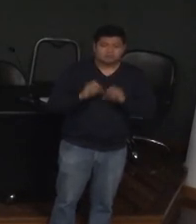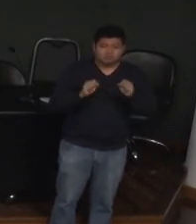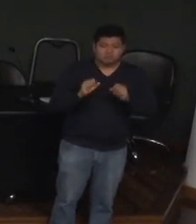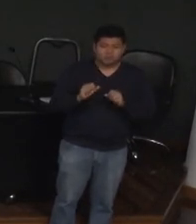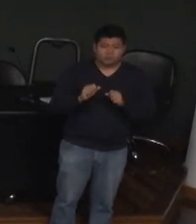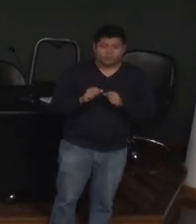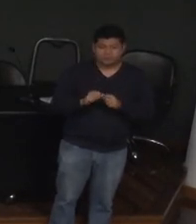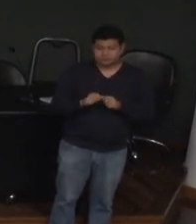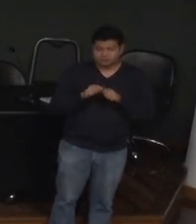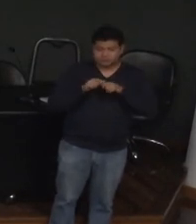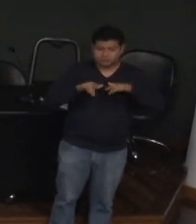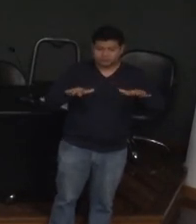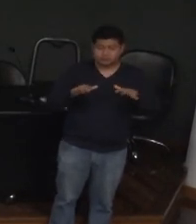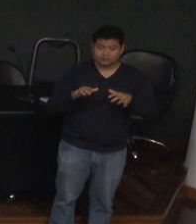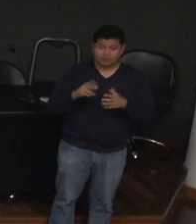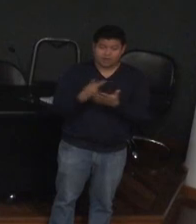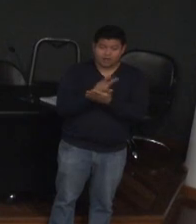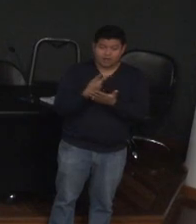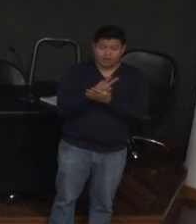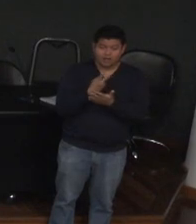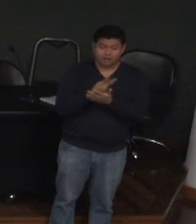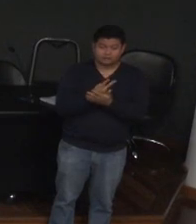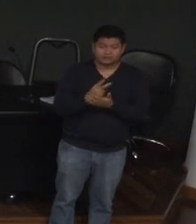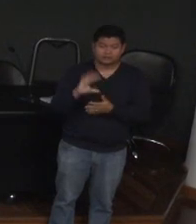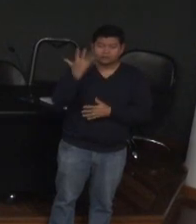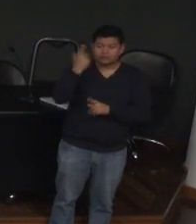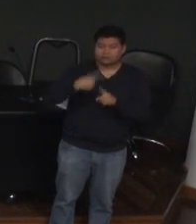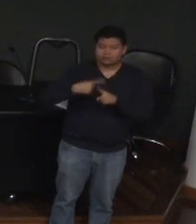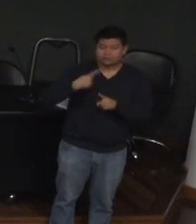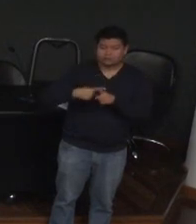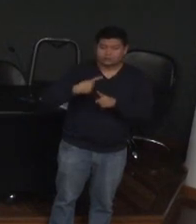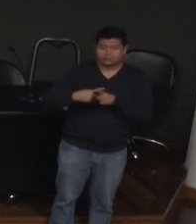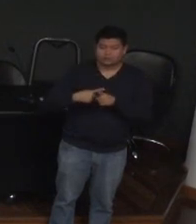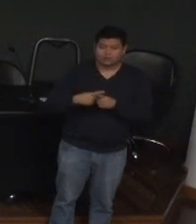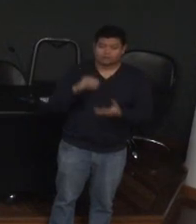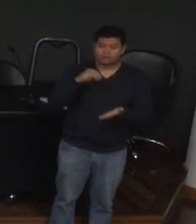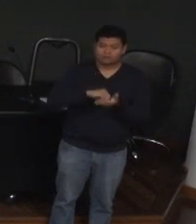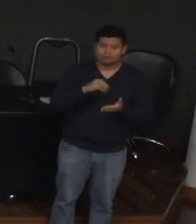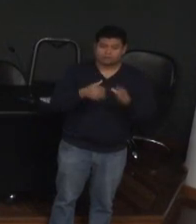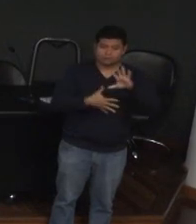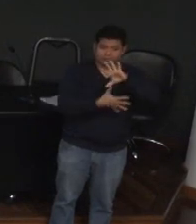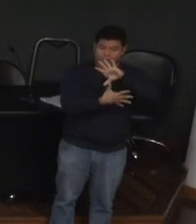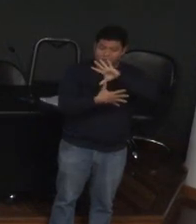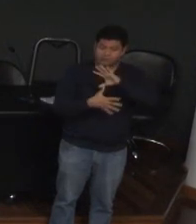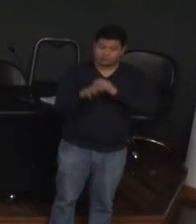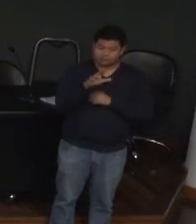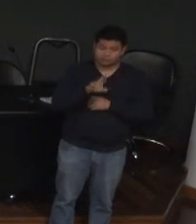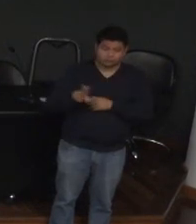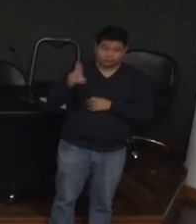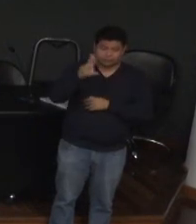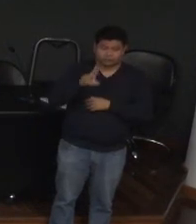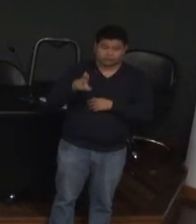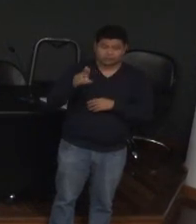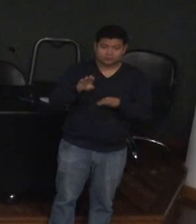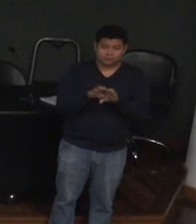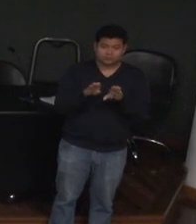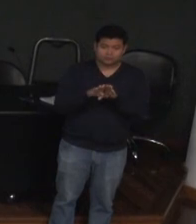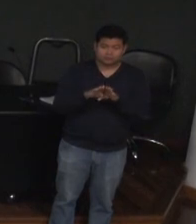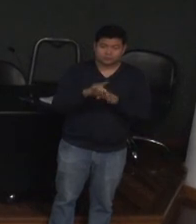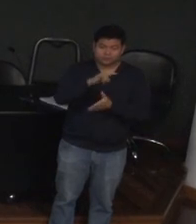Qual que é a causa desse possível vazamento? A ausência de mapeamento dos usuários e documentação das